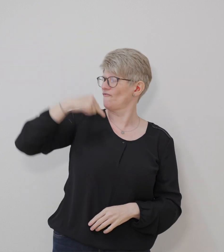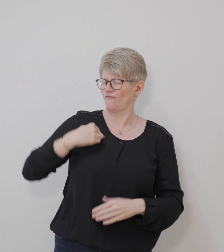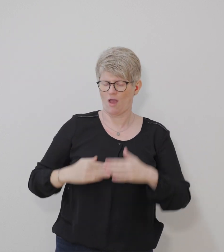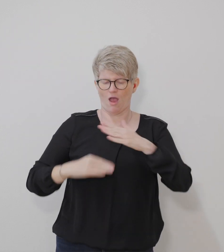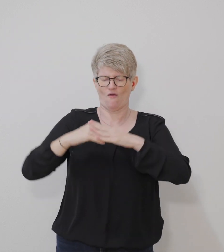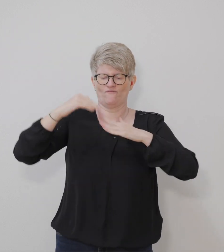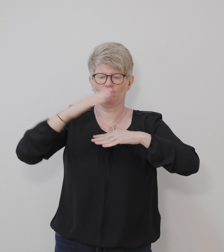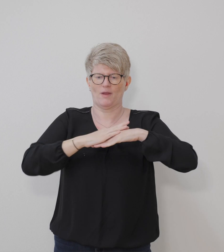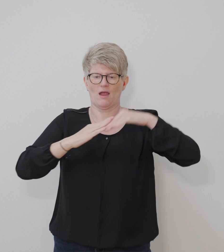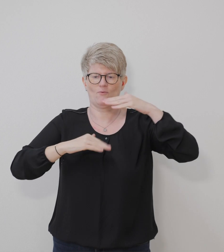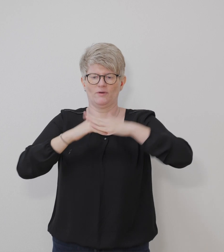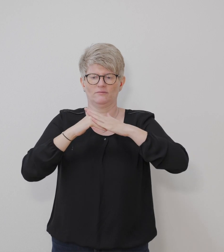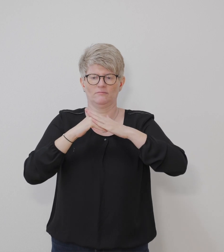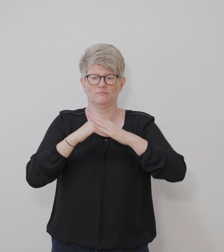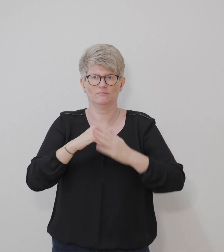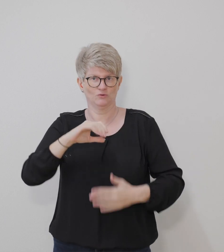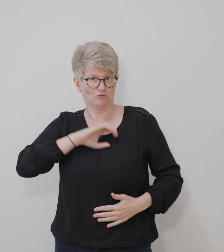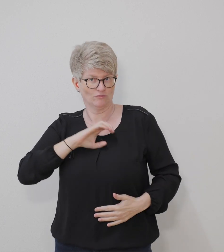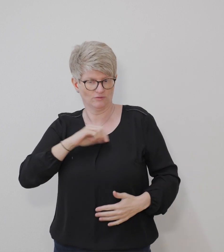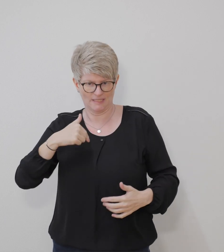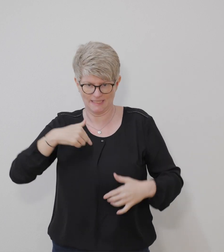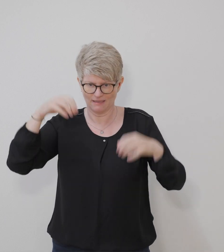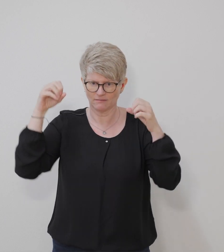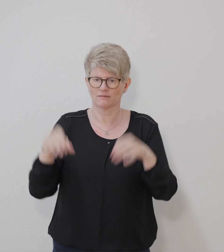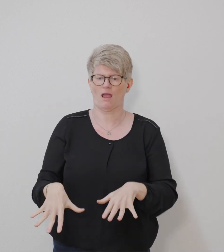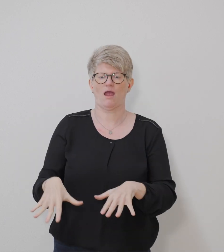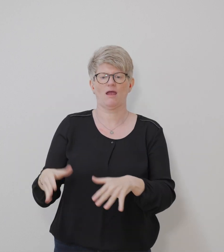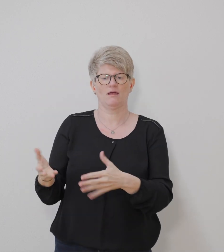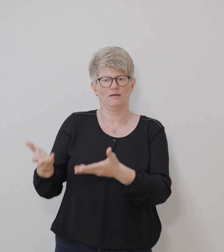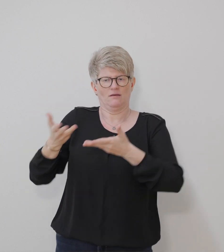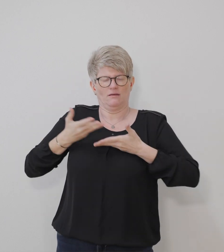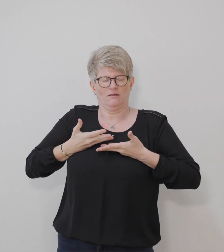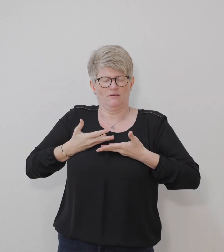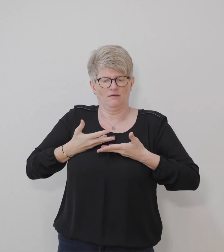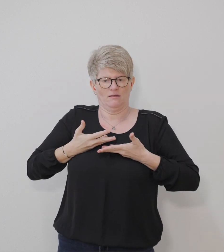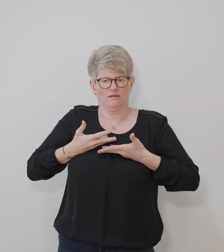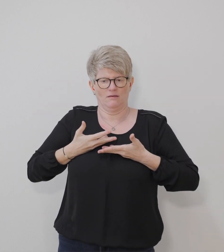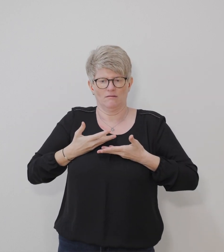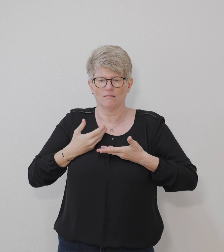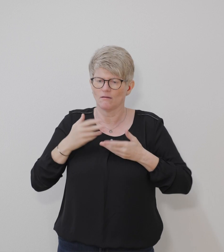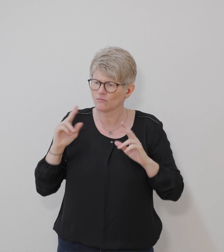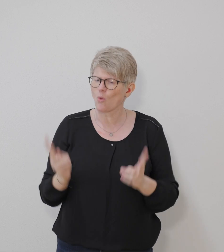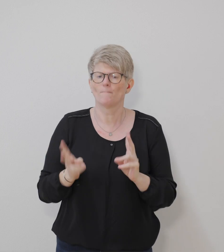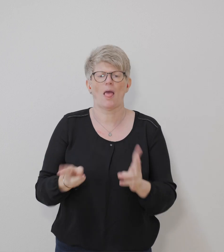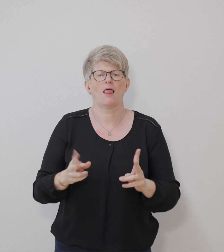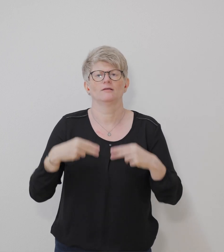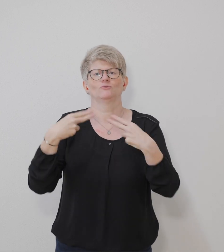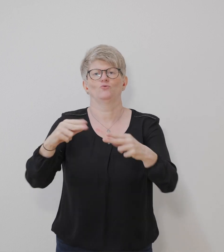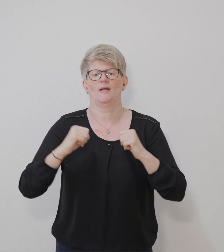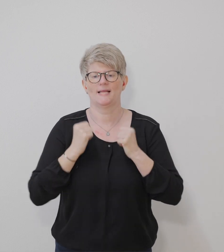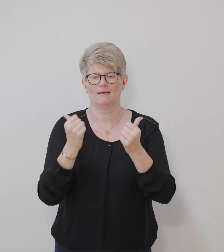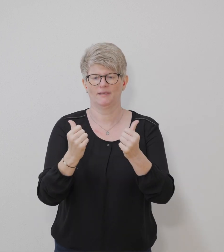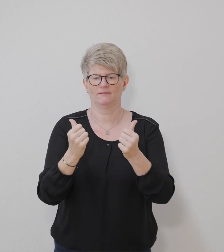auf. So kriege ich nochmal eine Chance, wieder ins Leben zu kommen. Sie können mir